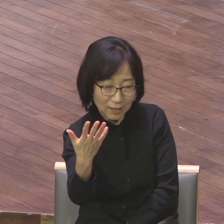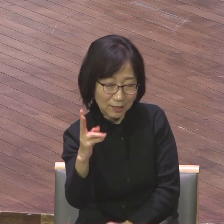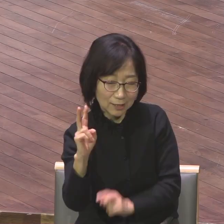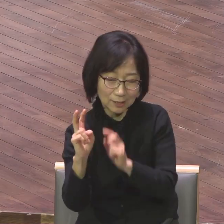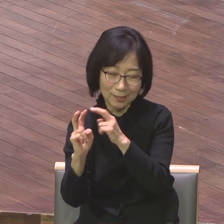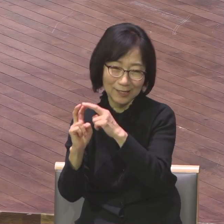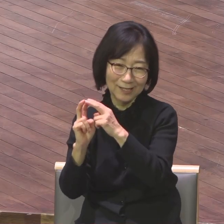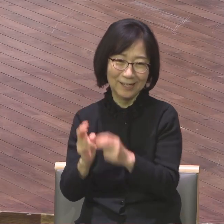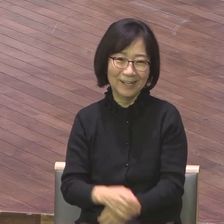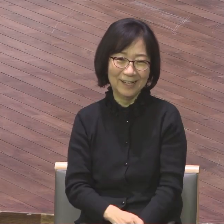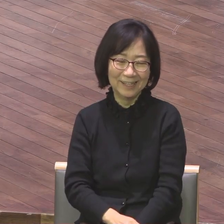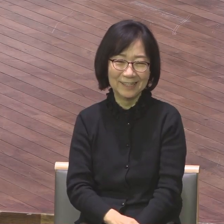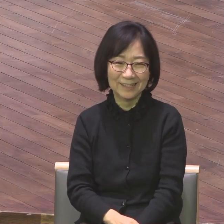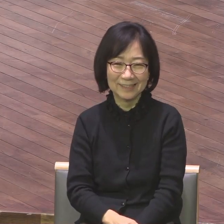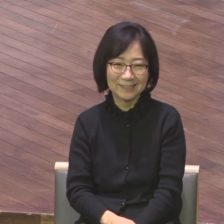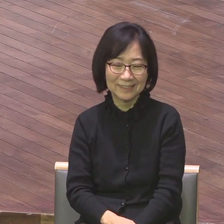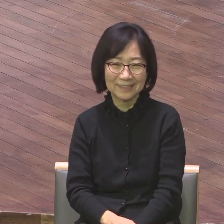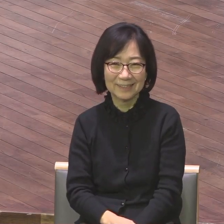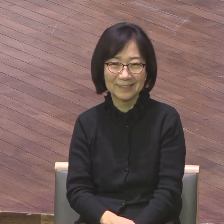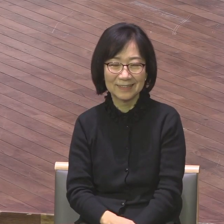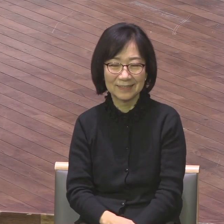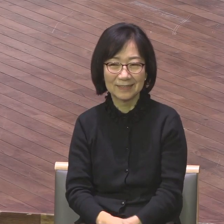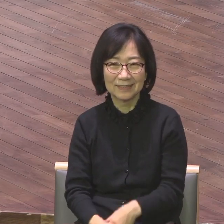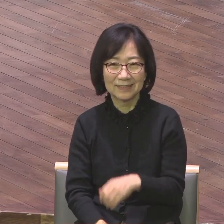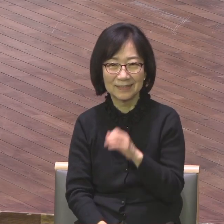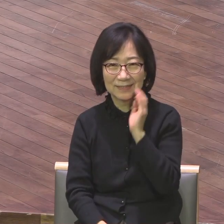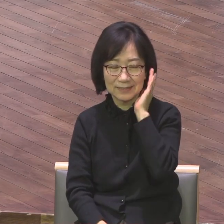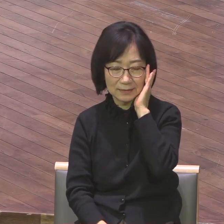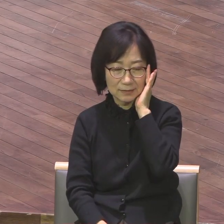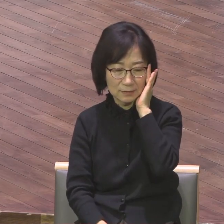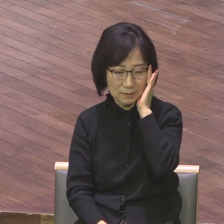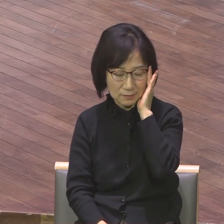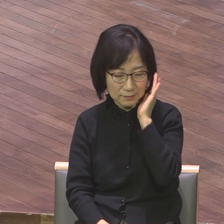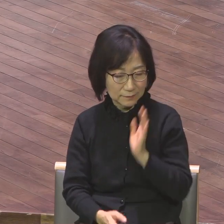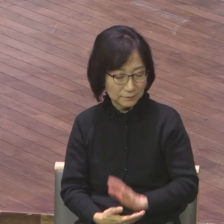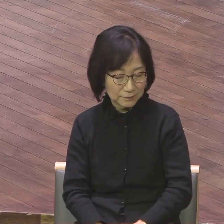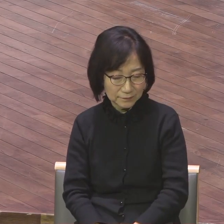그러니까 그래 사는 거예요. 아무 감각이 없어요.